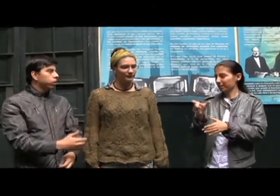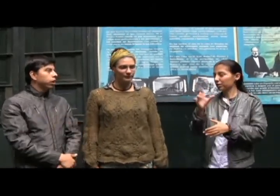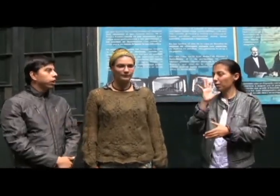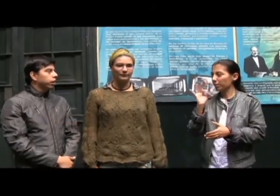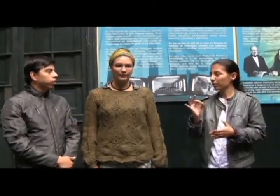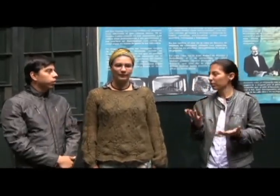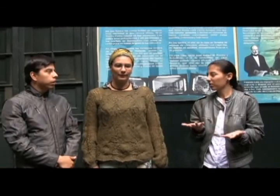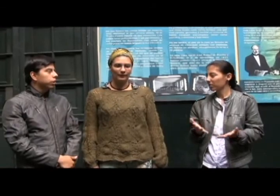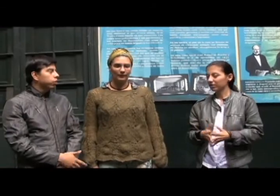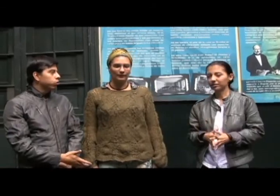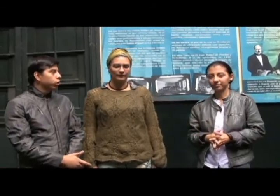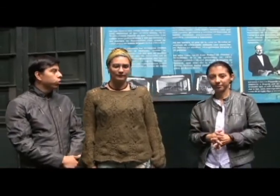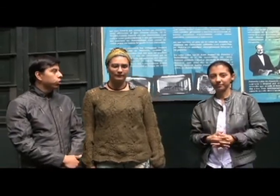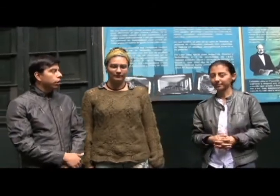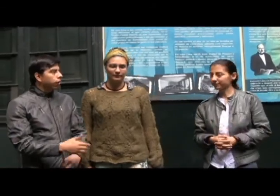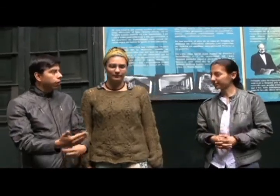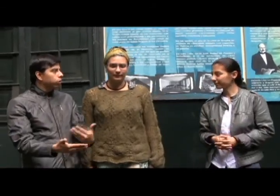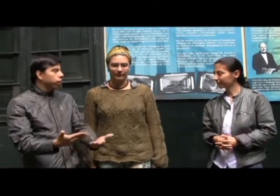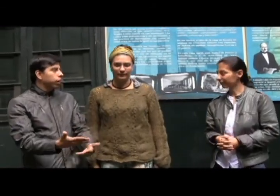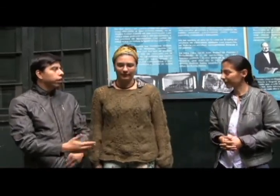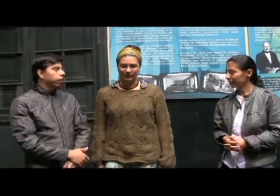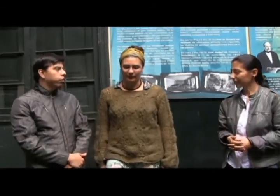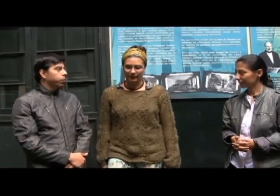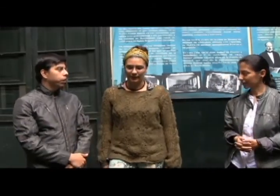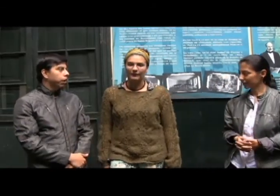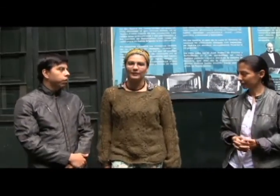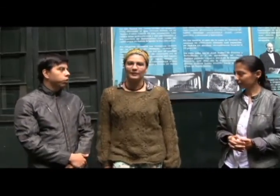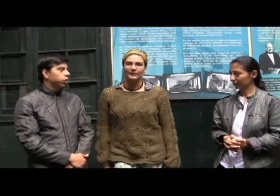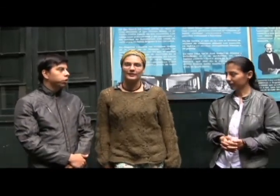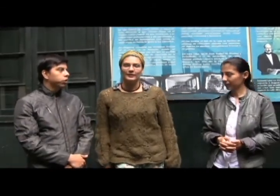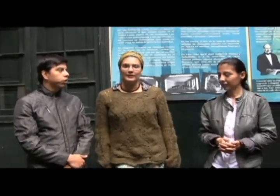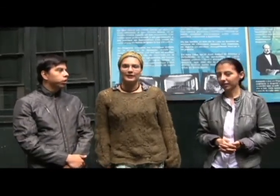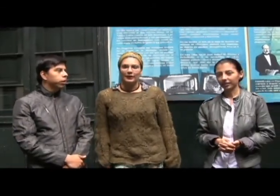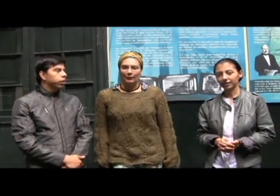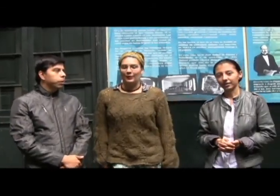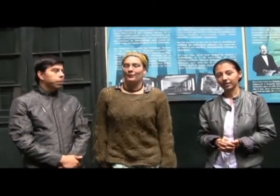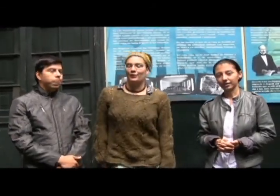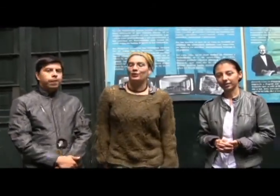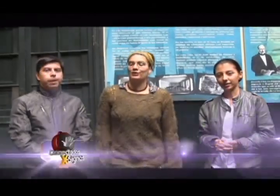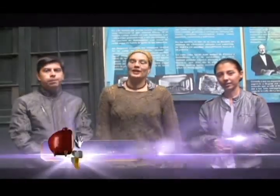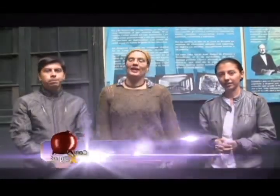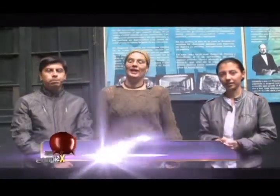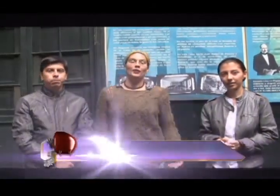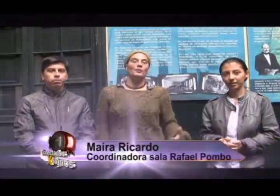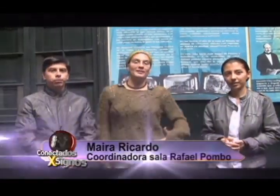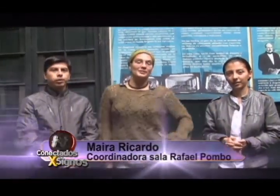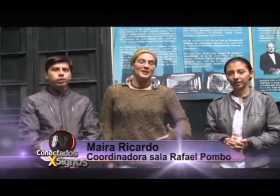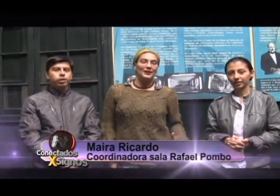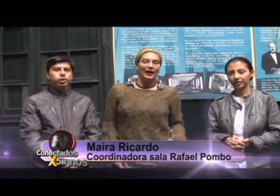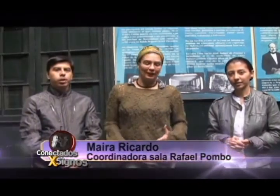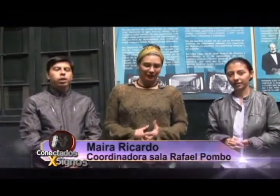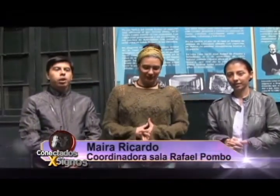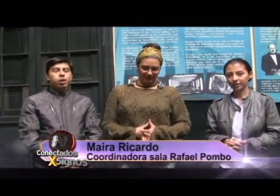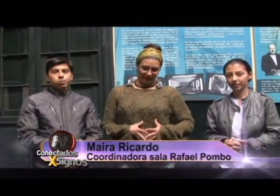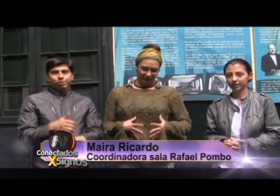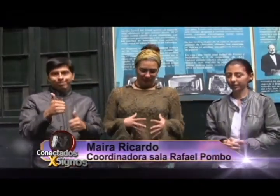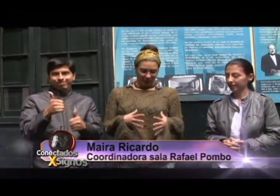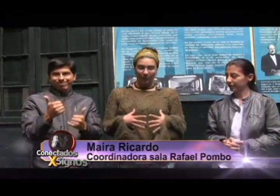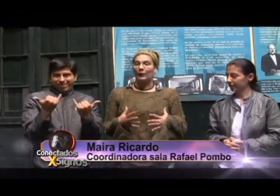busca hacia los niños, qué trabajo es el que quiere fomentar la fundación. Bueno, nosotros actualmente estamos trabajando, digamos, con